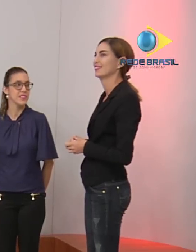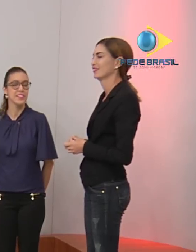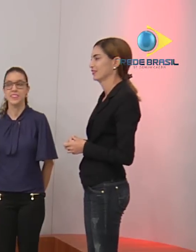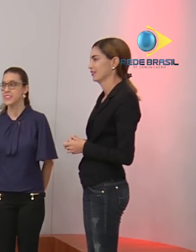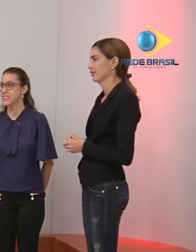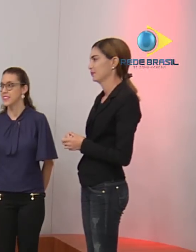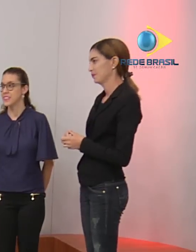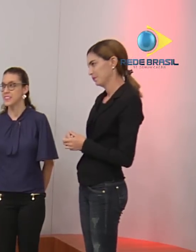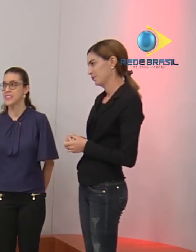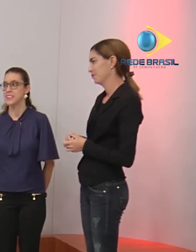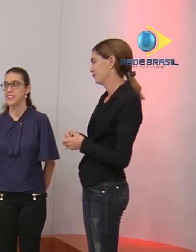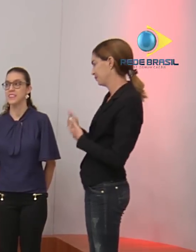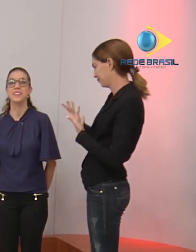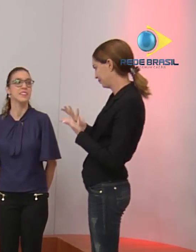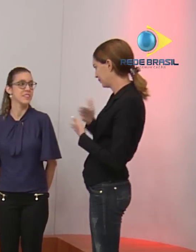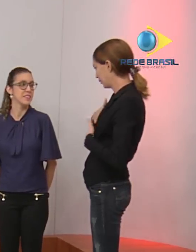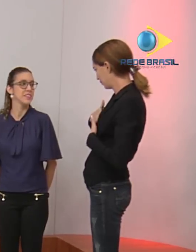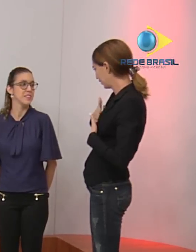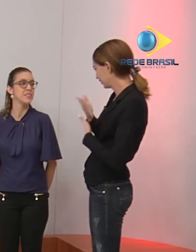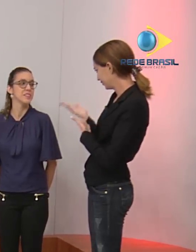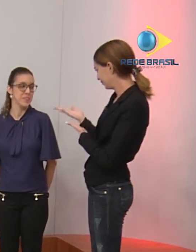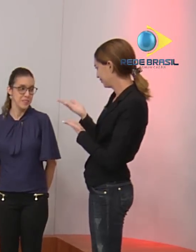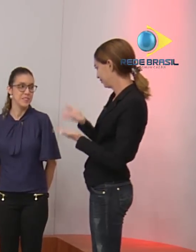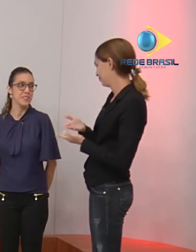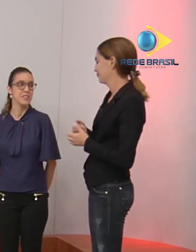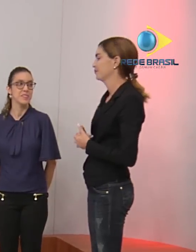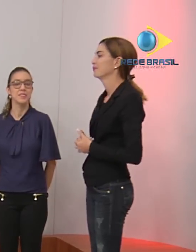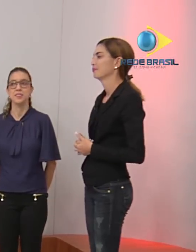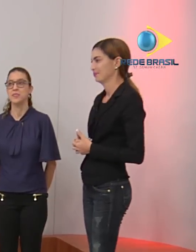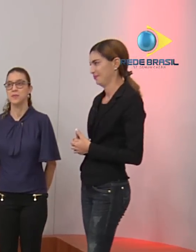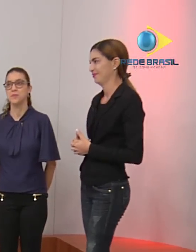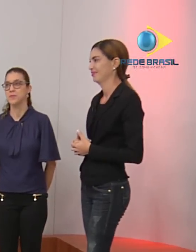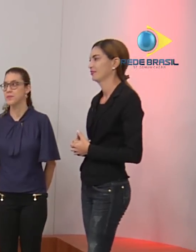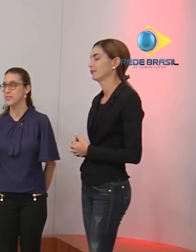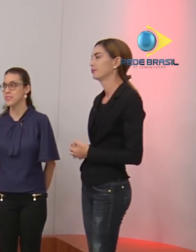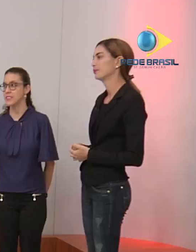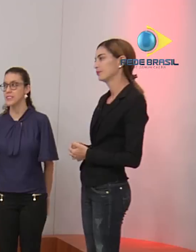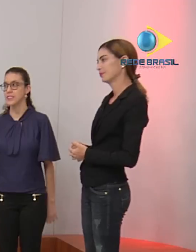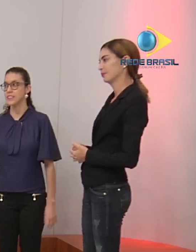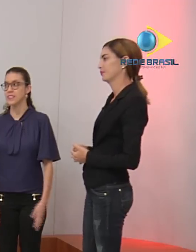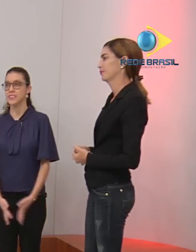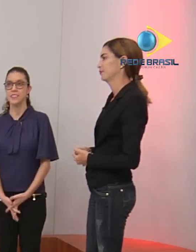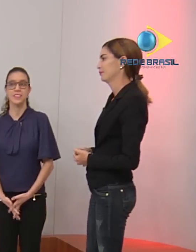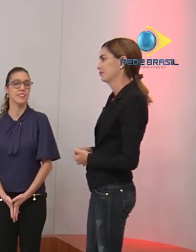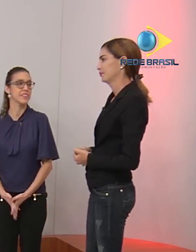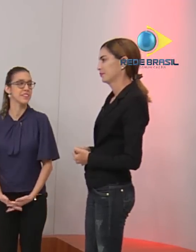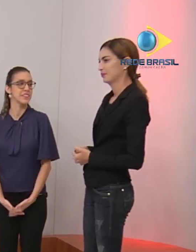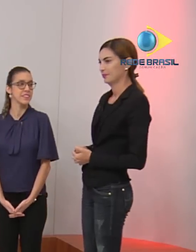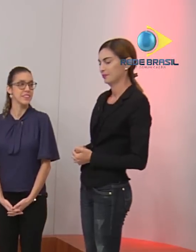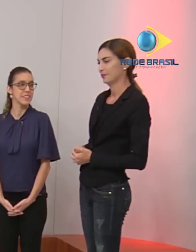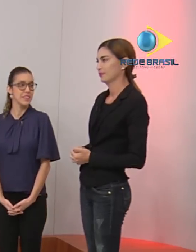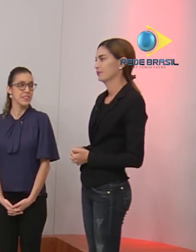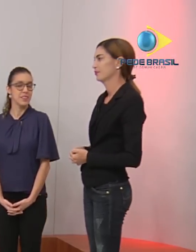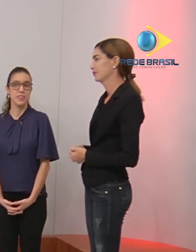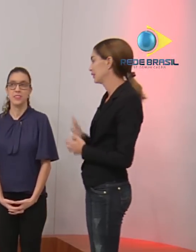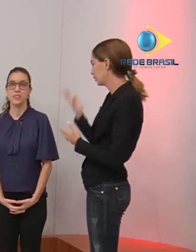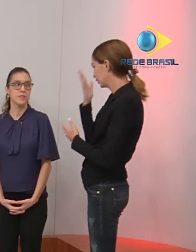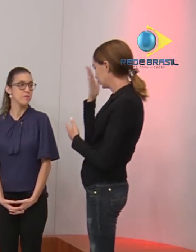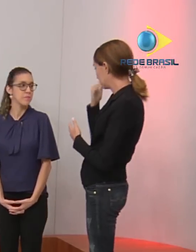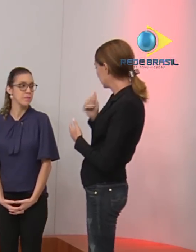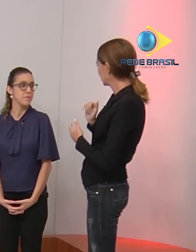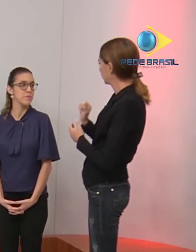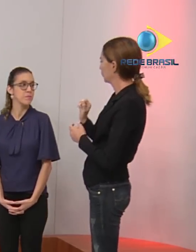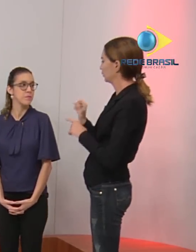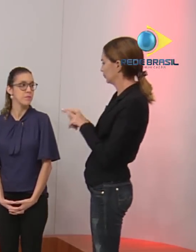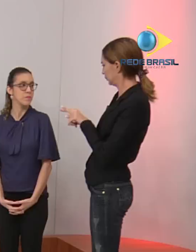durante o programa. É um prazer recebê-las aqui no programa Assunto do Dia. E, nesse instante, eu queria também saber um pouquinho das